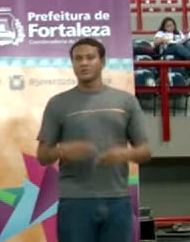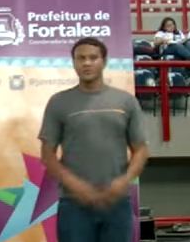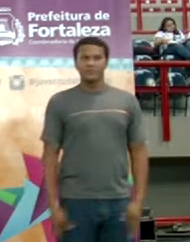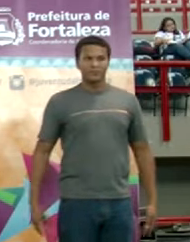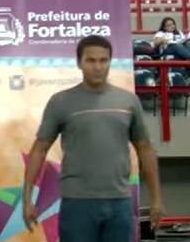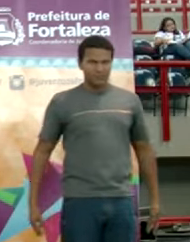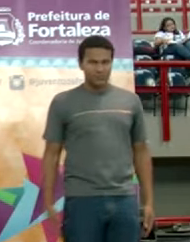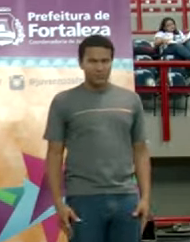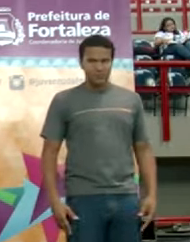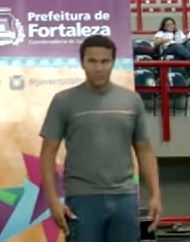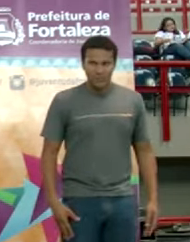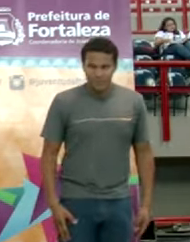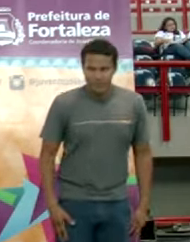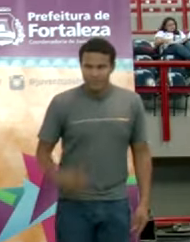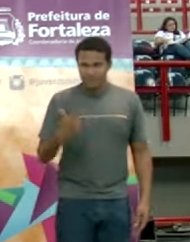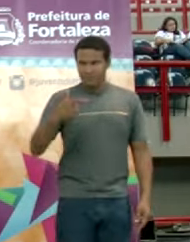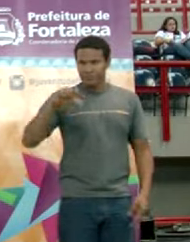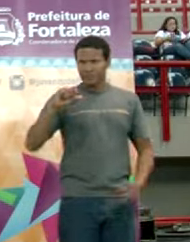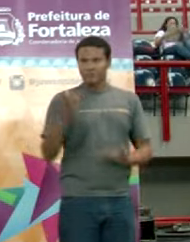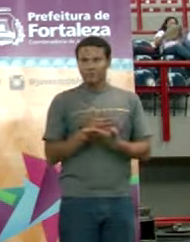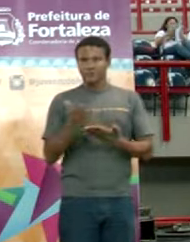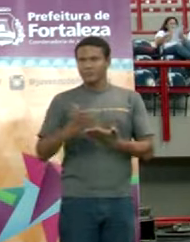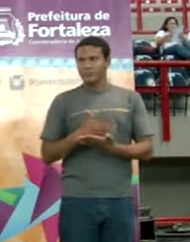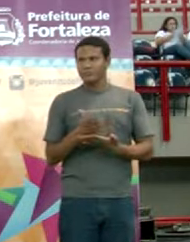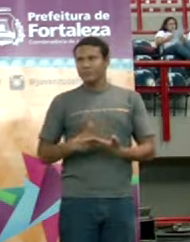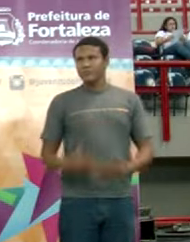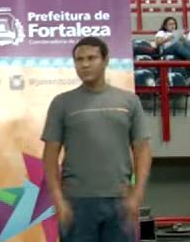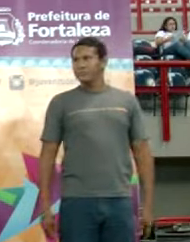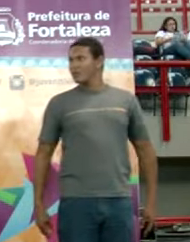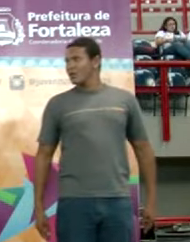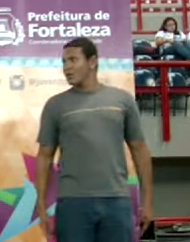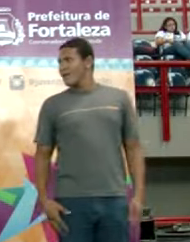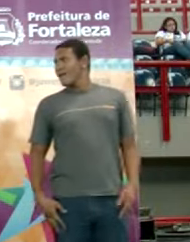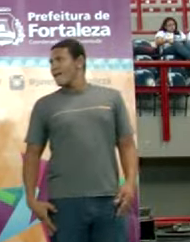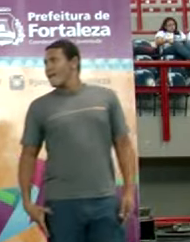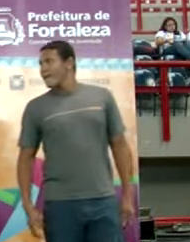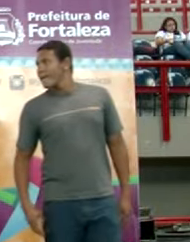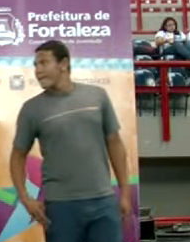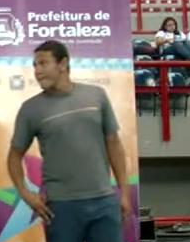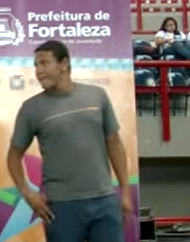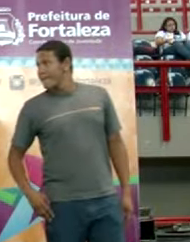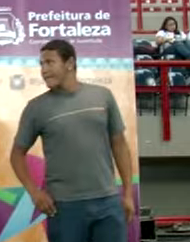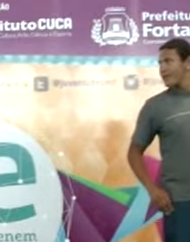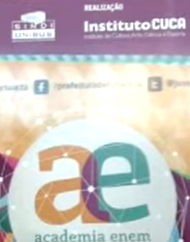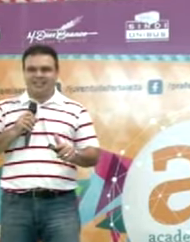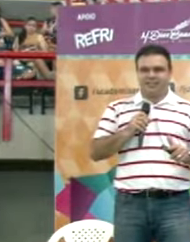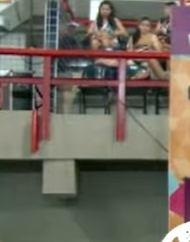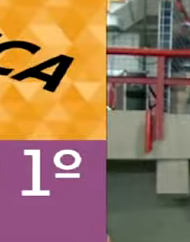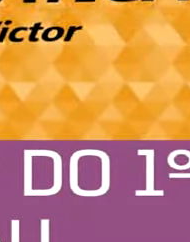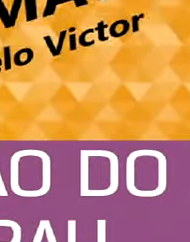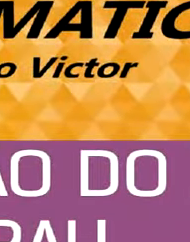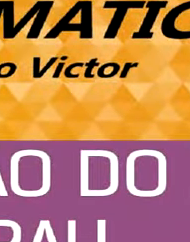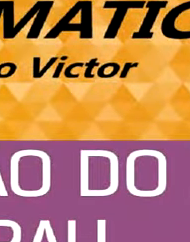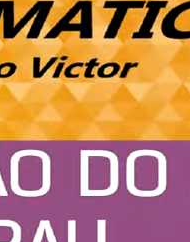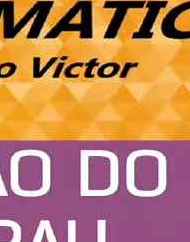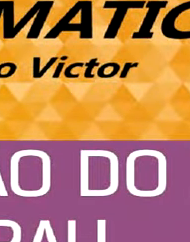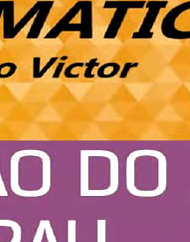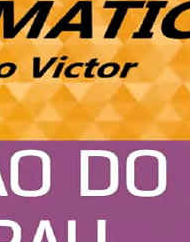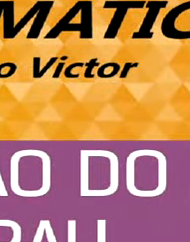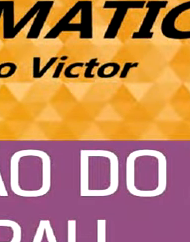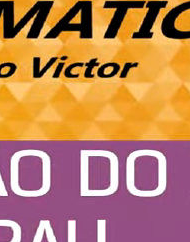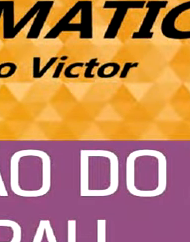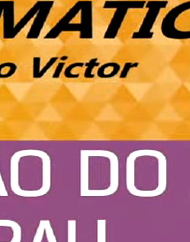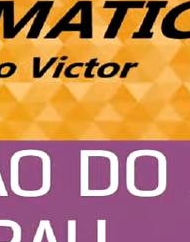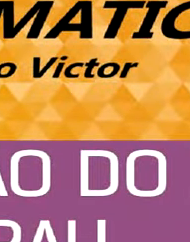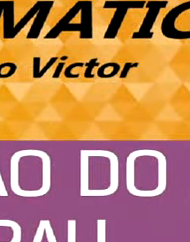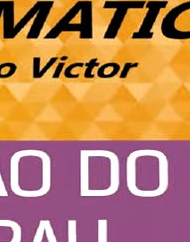página 29 da apostila. Vamos levantar aí o ânimo e vamos começar.